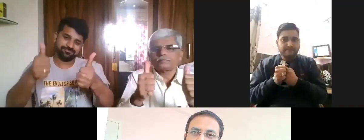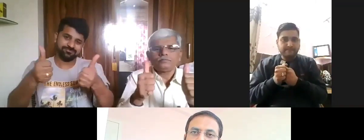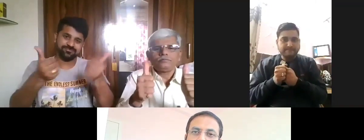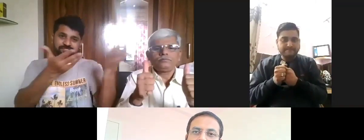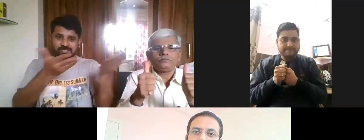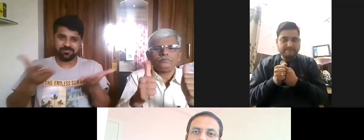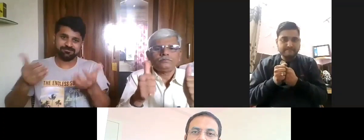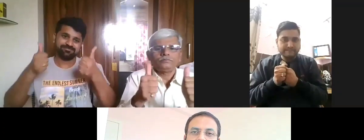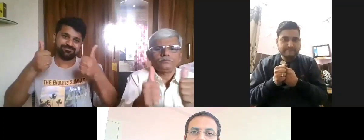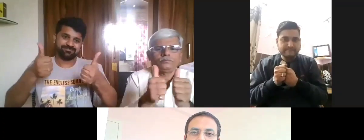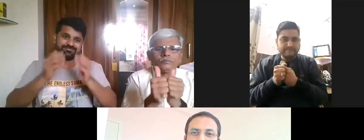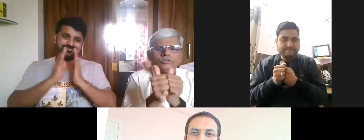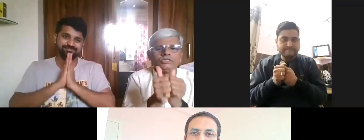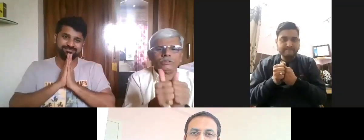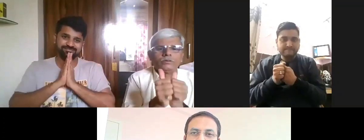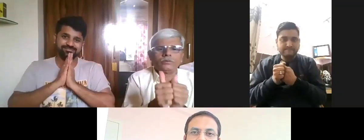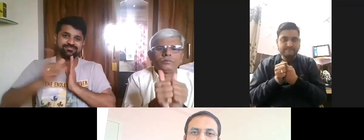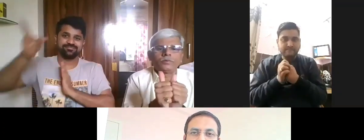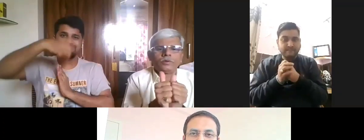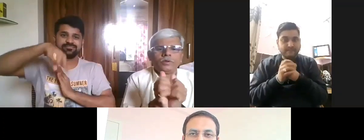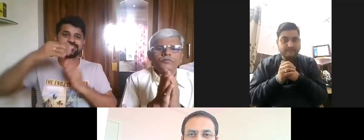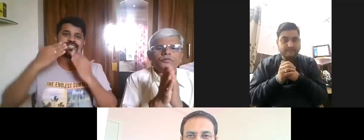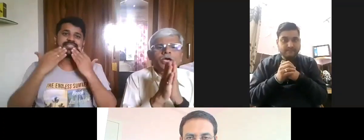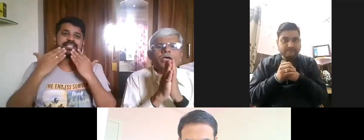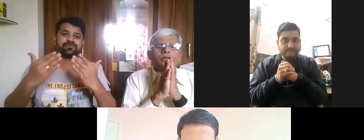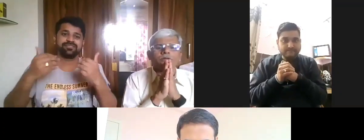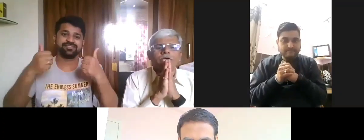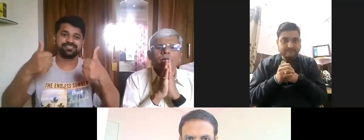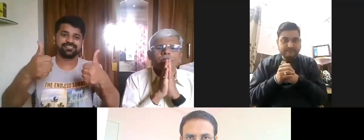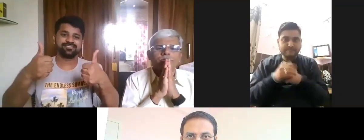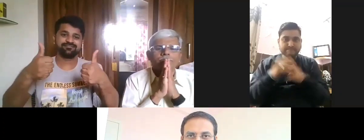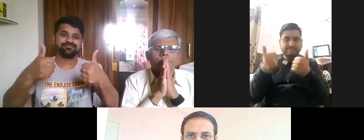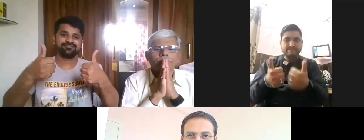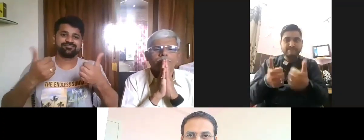नाम रोशन करेंगे। जय हिंद, जय